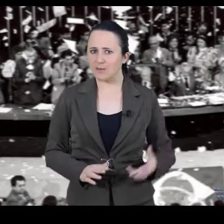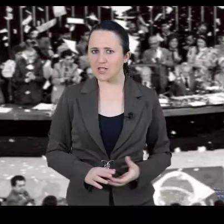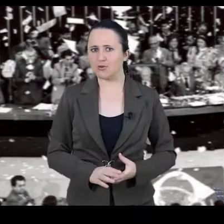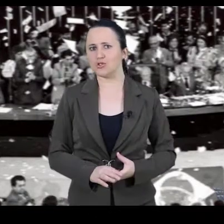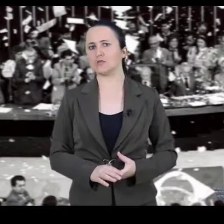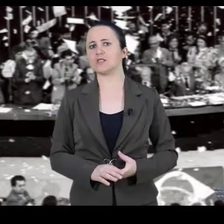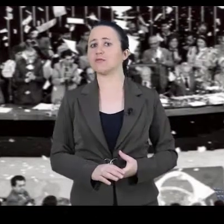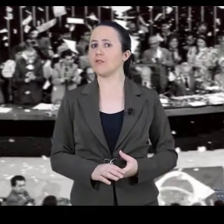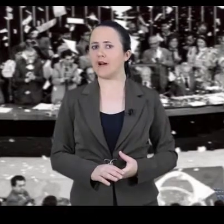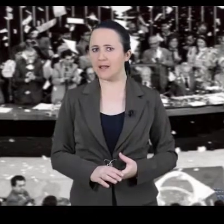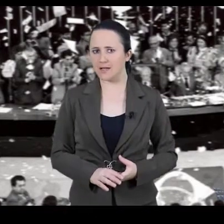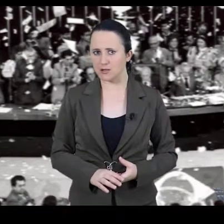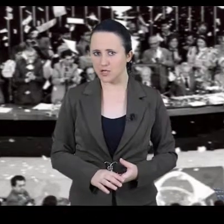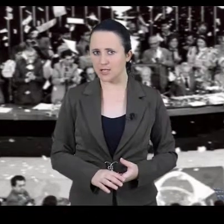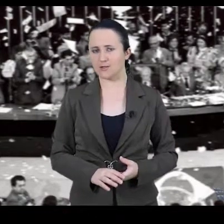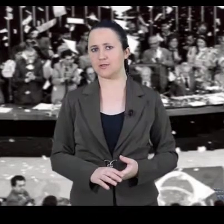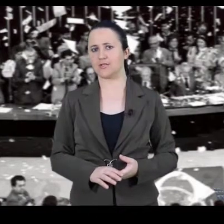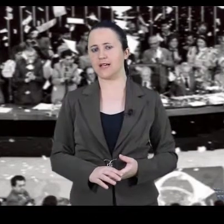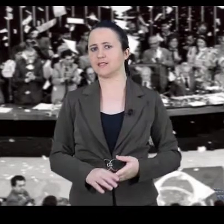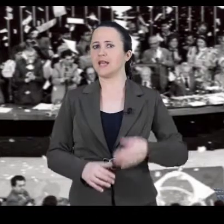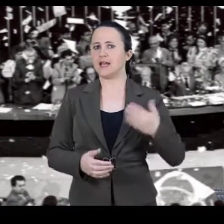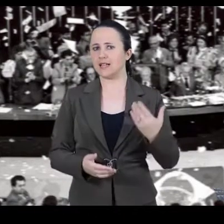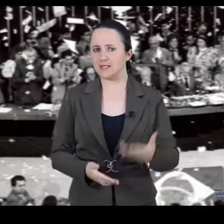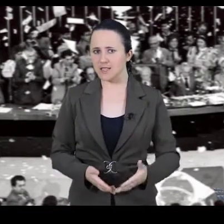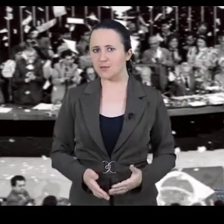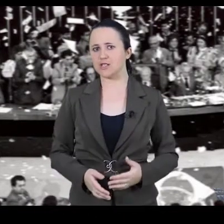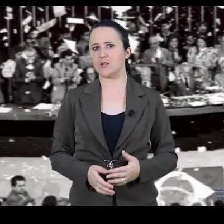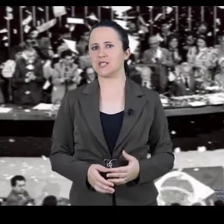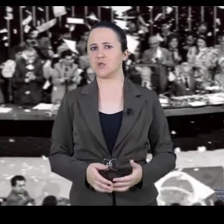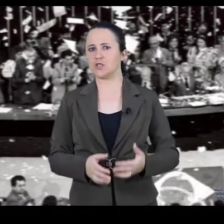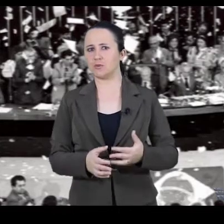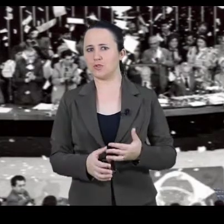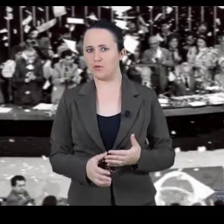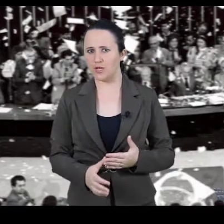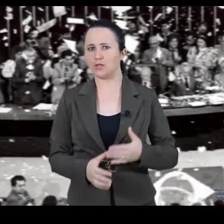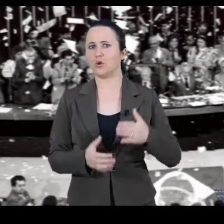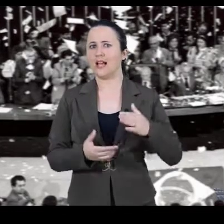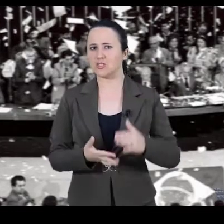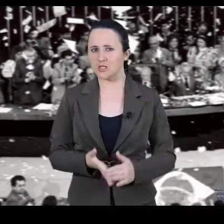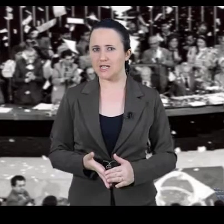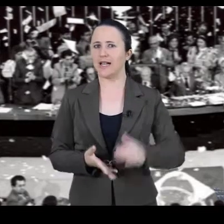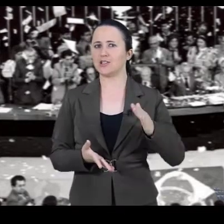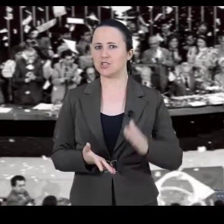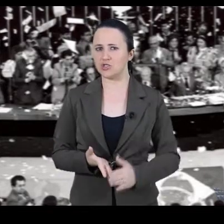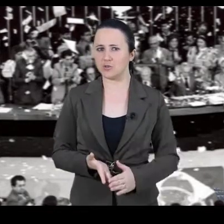analisamos a Constituição de Weimar e os direitos sociais, analisamos as suas seções sobre o indivíduo, a sociedade, as